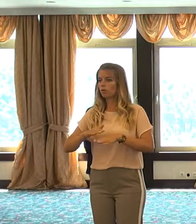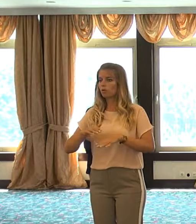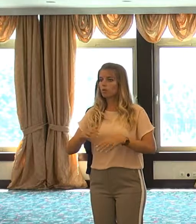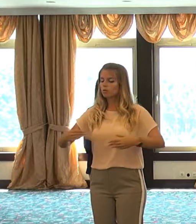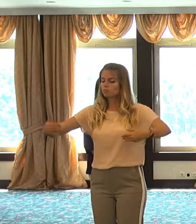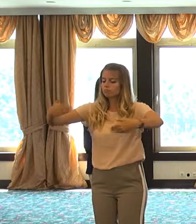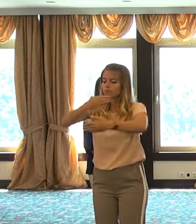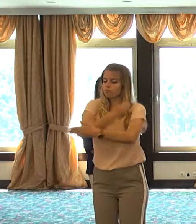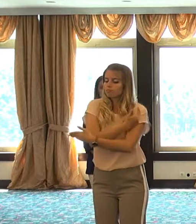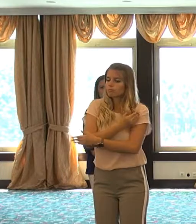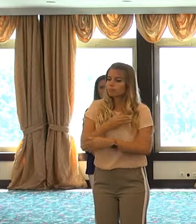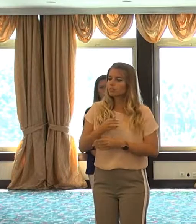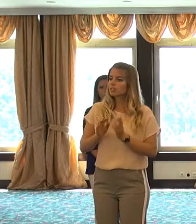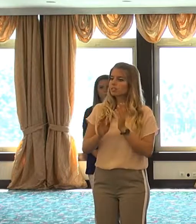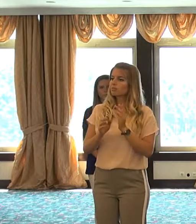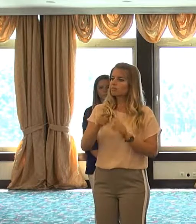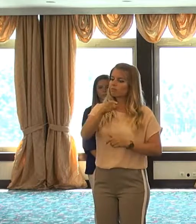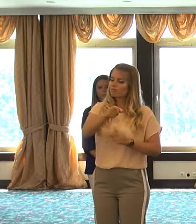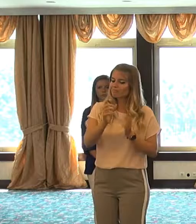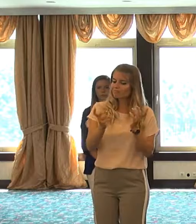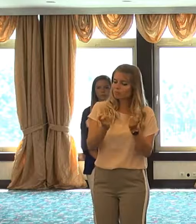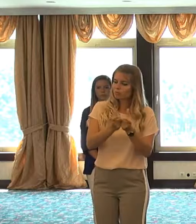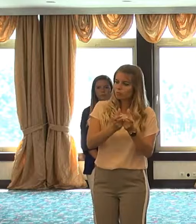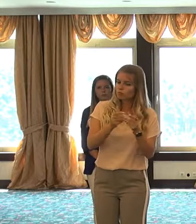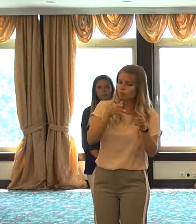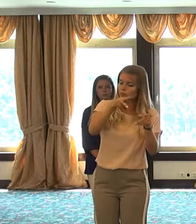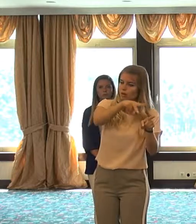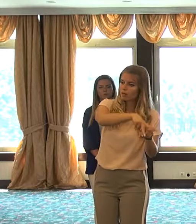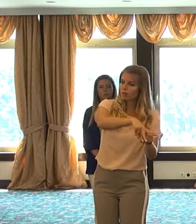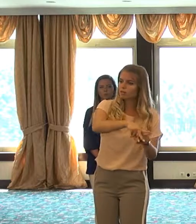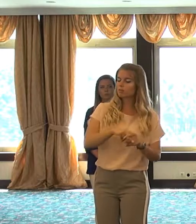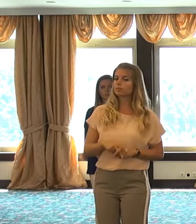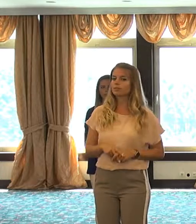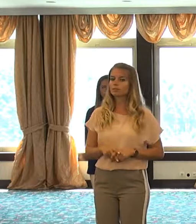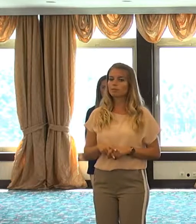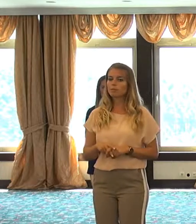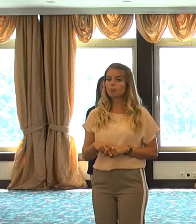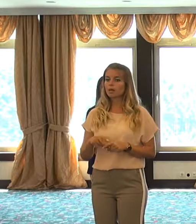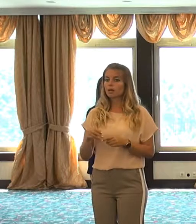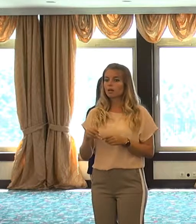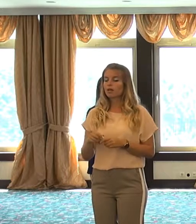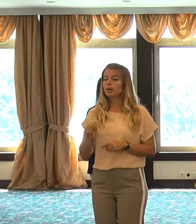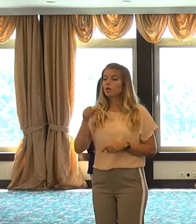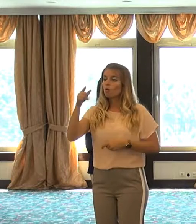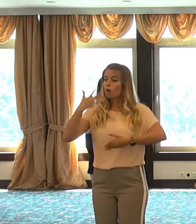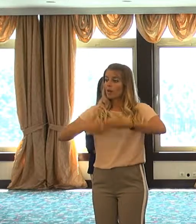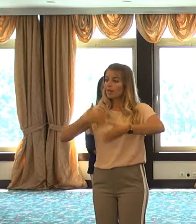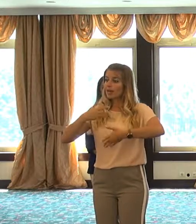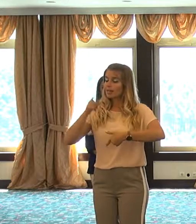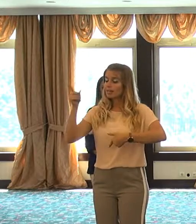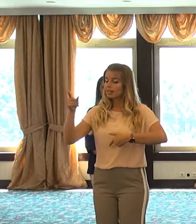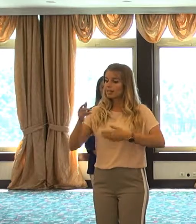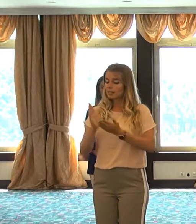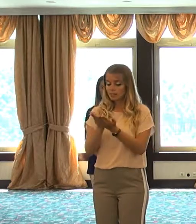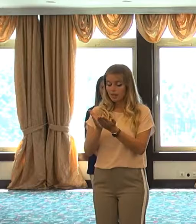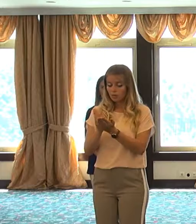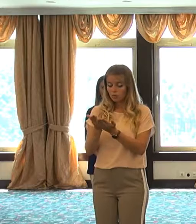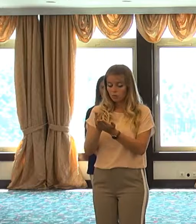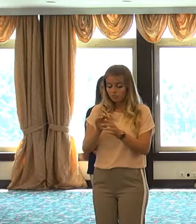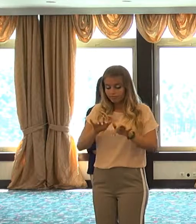sınıfa getirebiliriz. Fakat şayet biz öğrencinin eline ders müfredatını, ders notunu